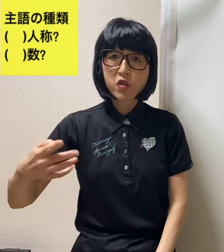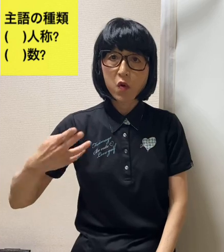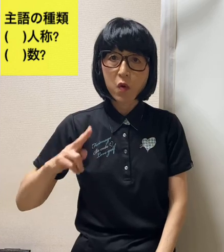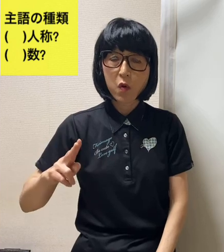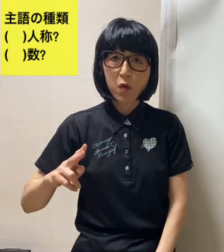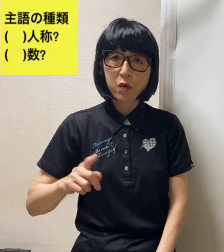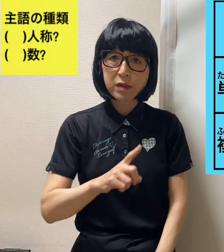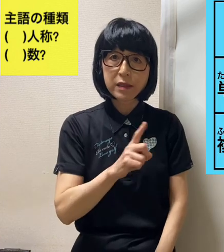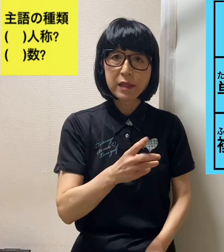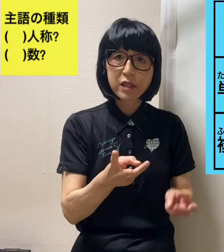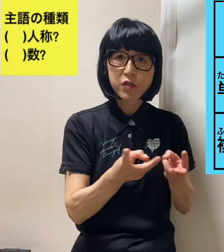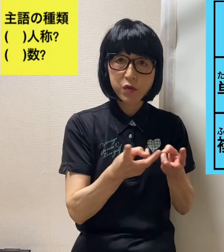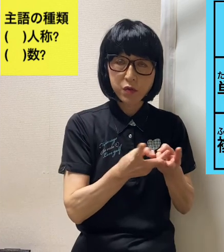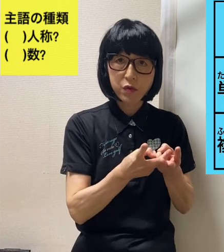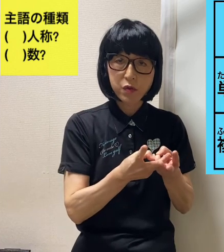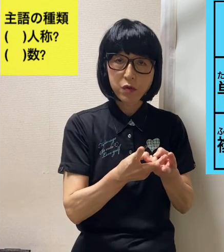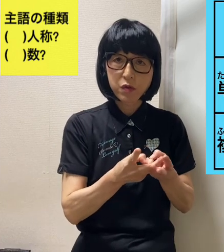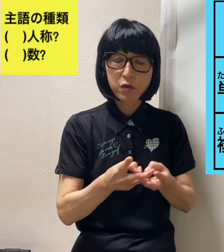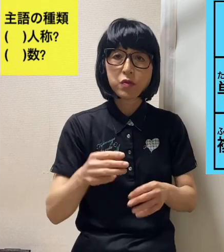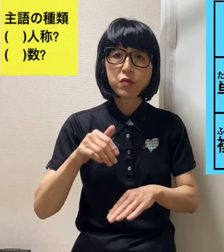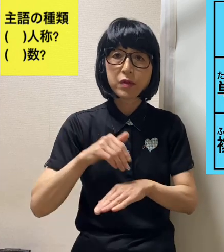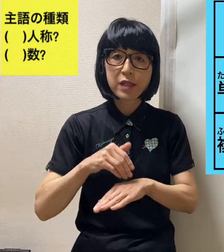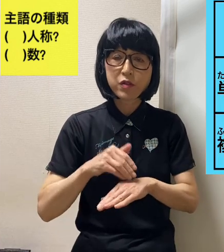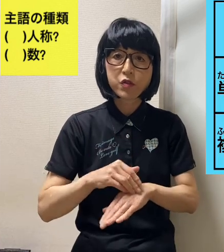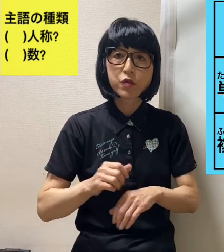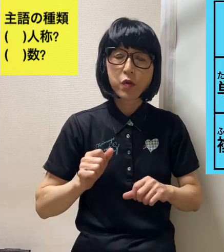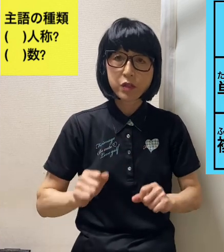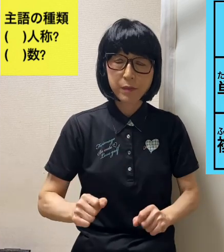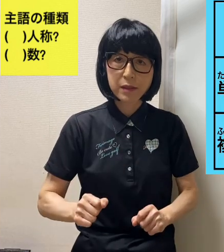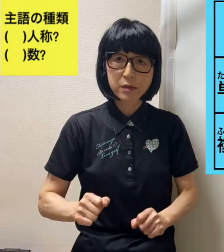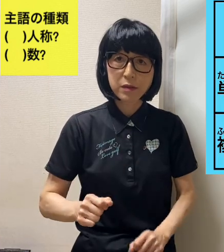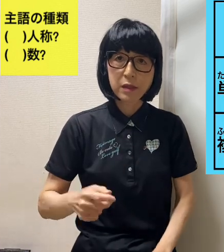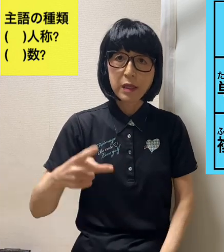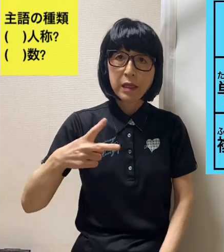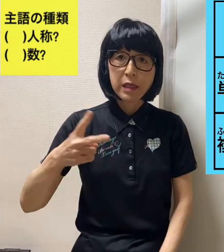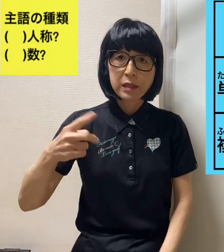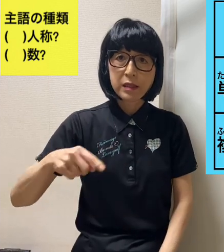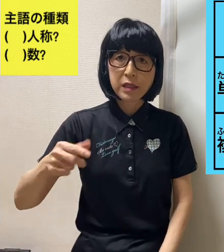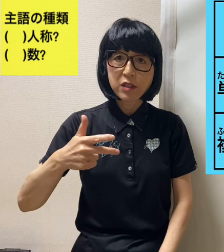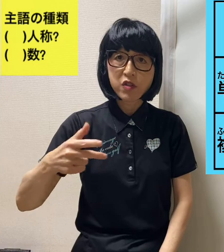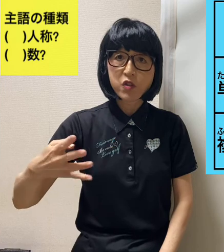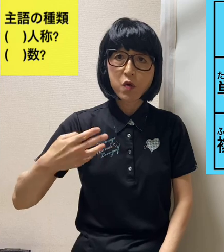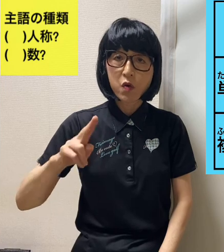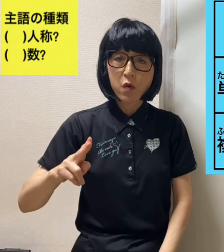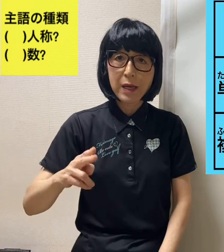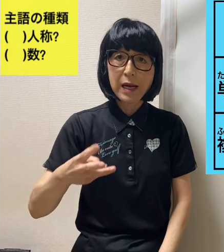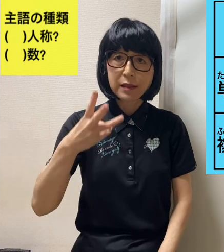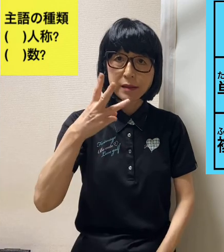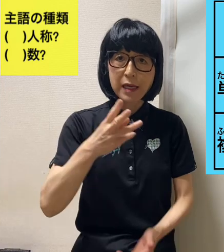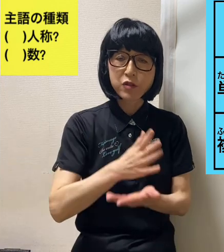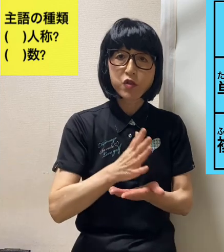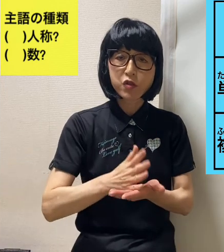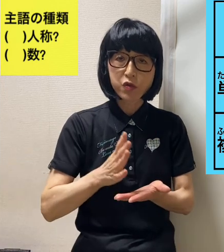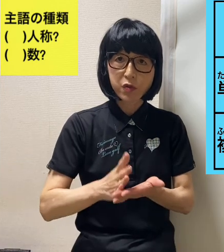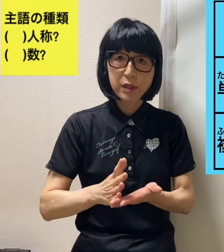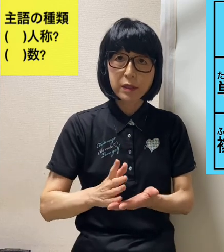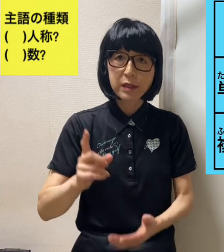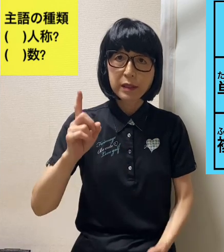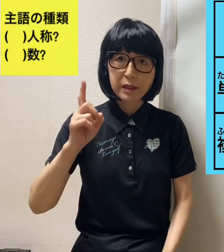何人称、何数でしょうかという練習をします。人称は3種類